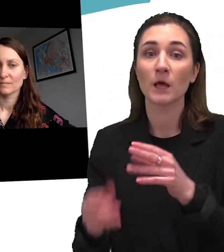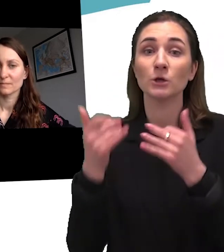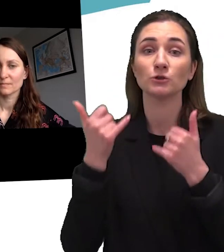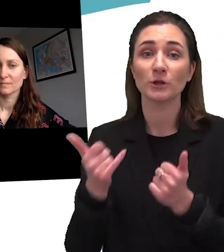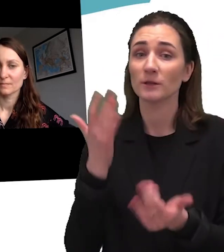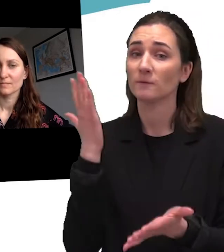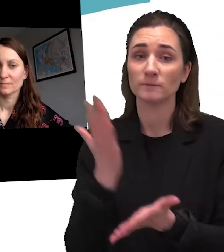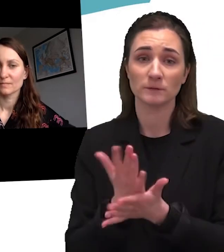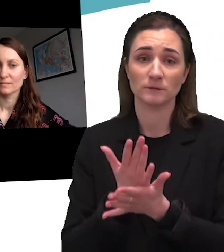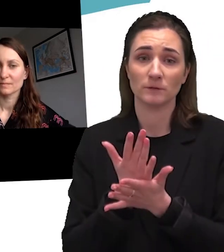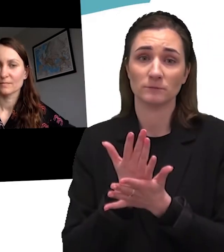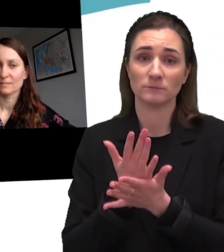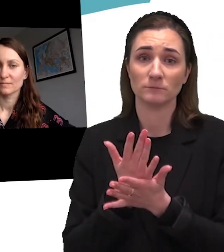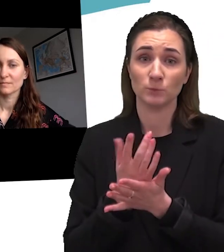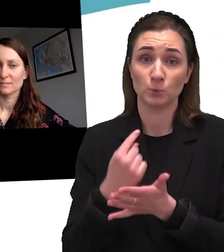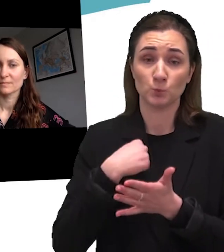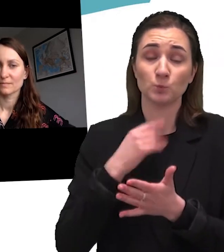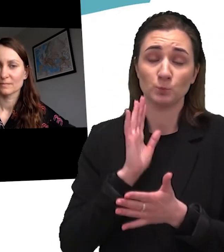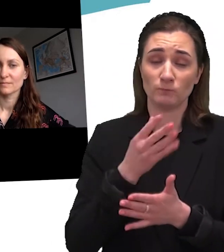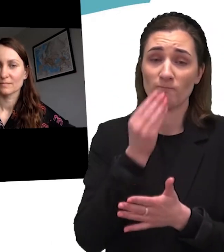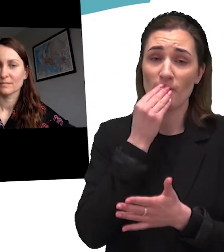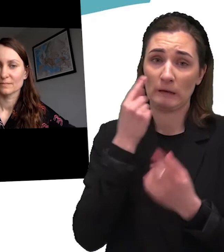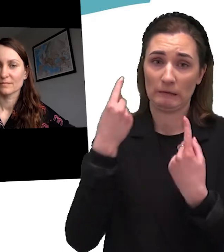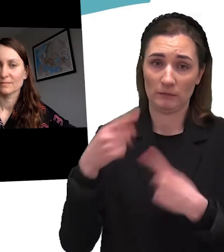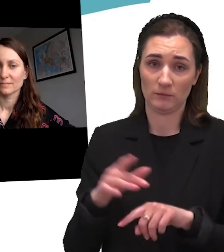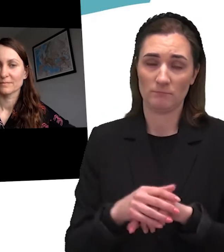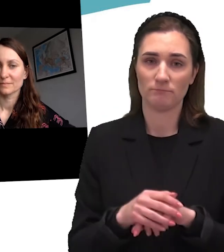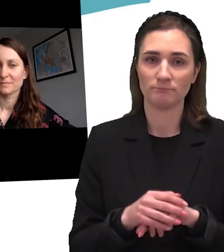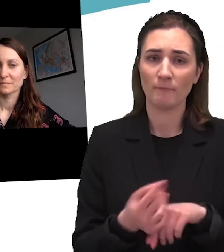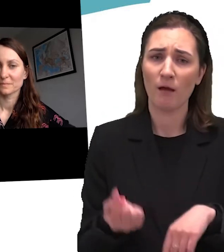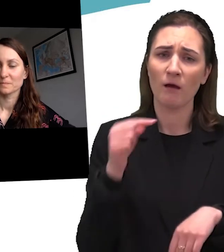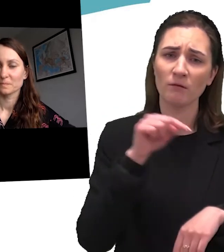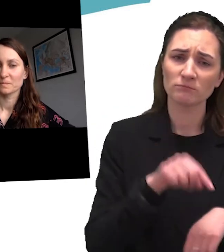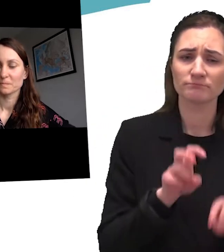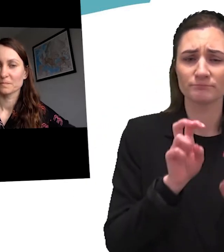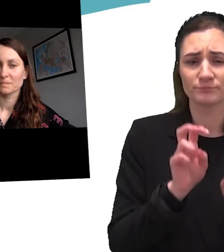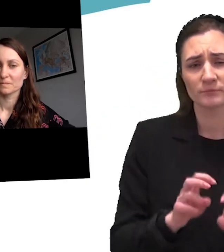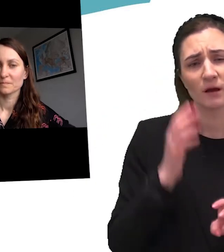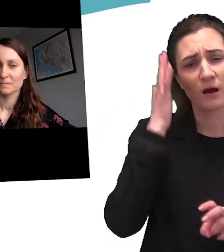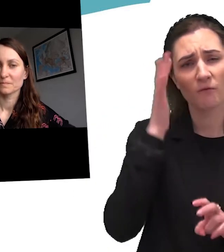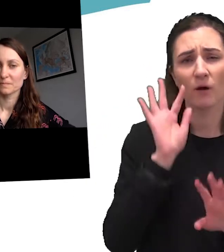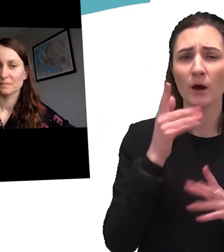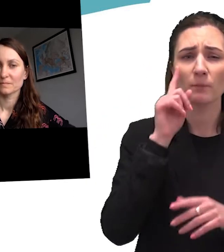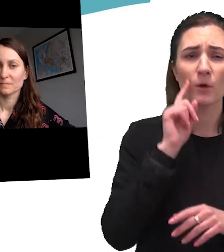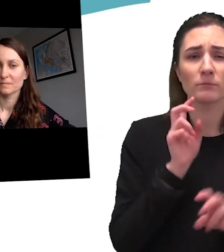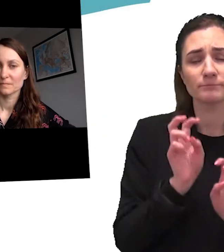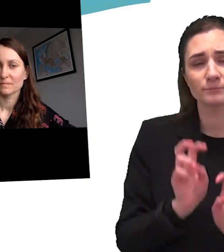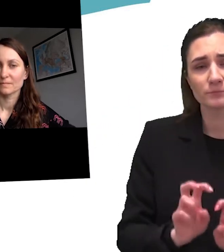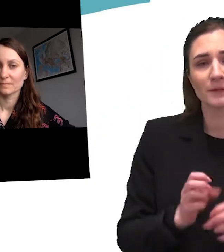kitas šeimos narys nuspręstų, kad nuo šiol jūs valgysit visiškai kitaip. Ir ateinat